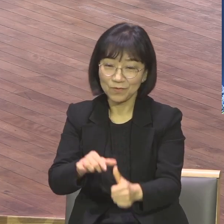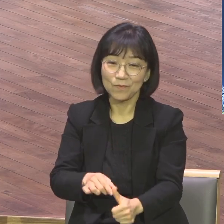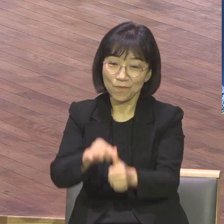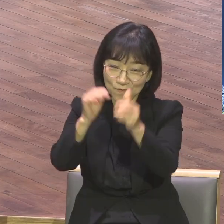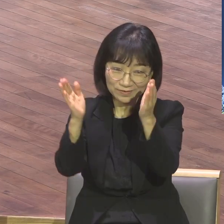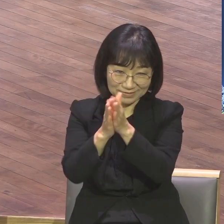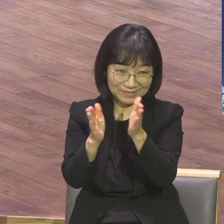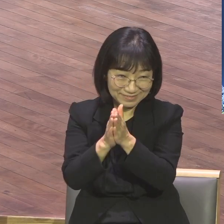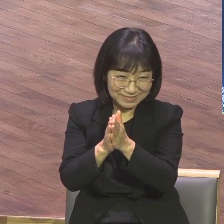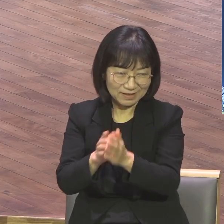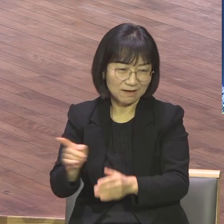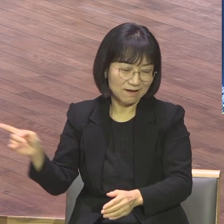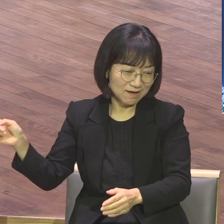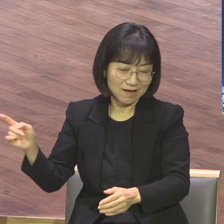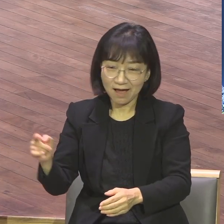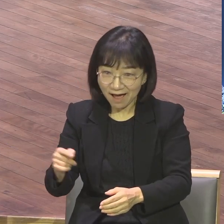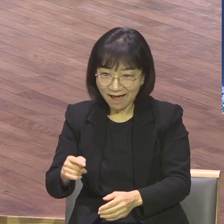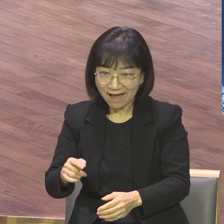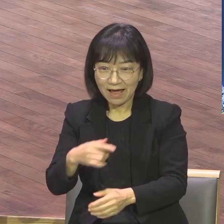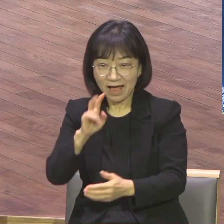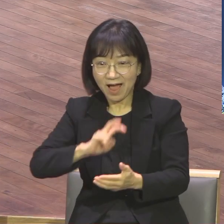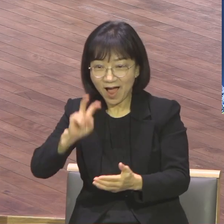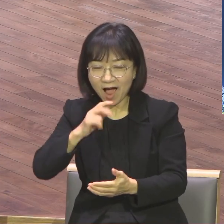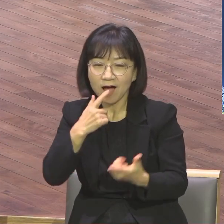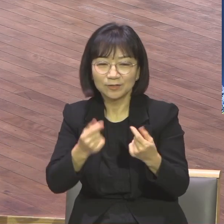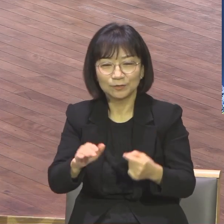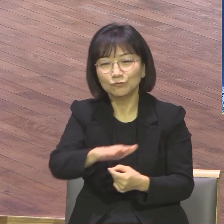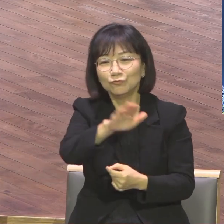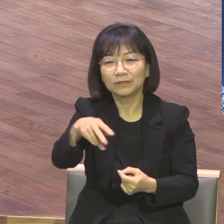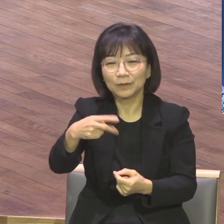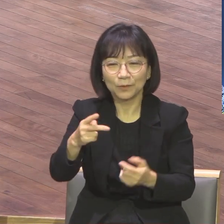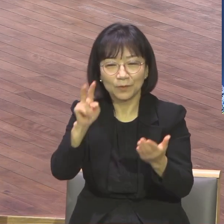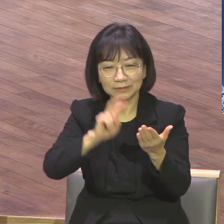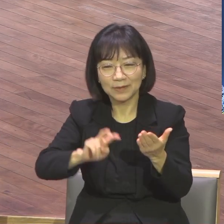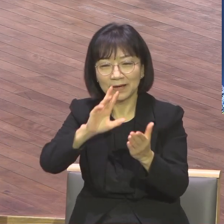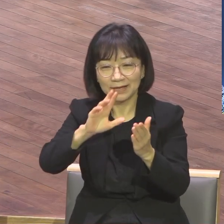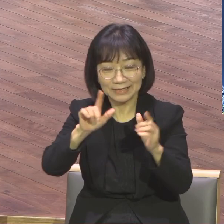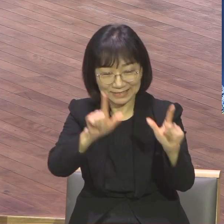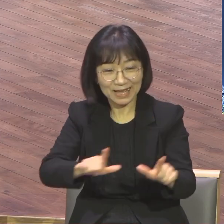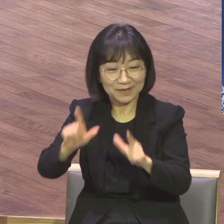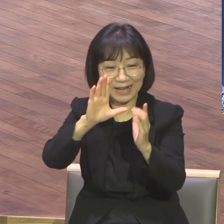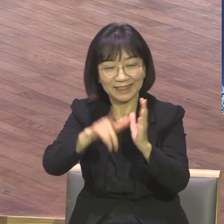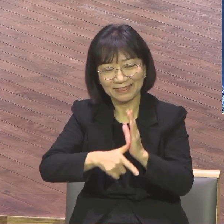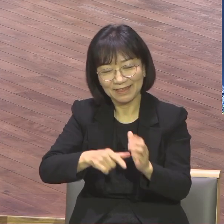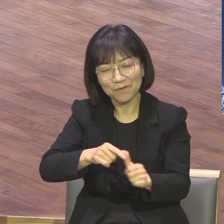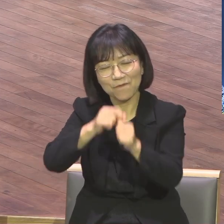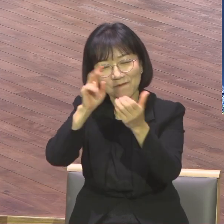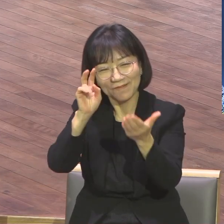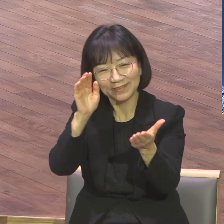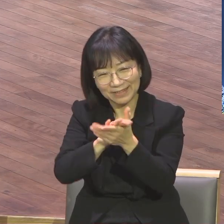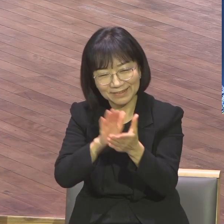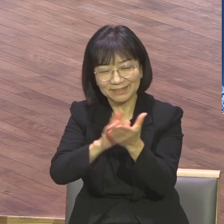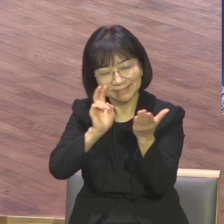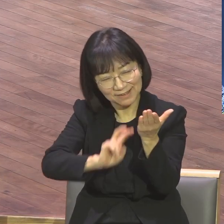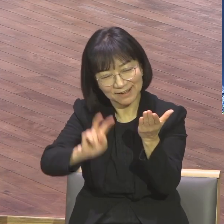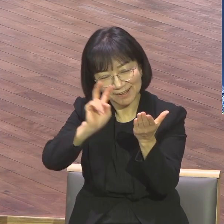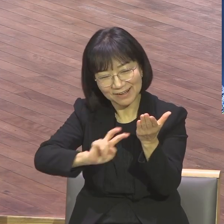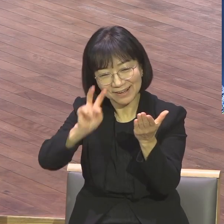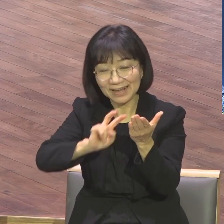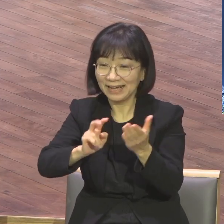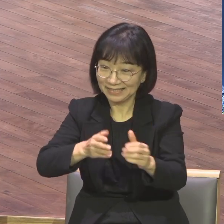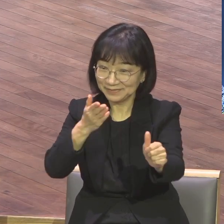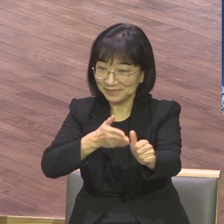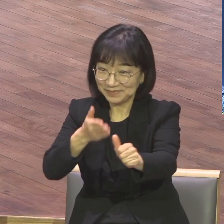호산나, 우리 찬양대처럼 우리도 생활 속에 호산나 찬양했기 바랍니다. 호산나, 내 영혼이 구원받은